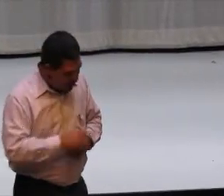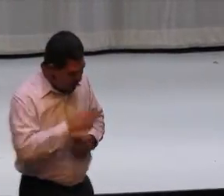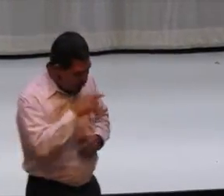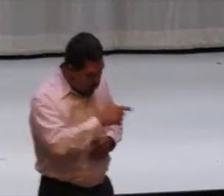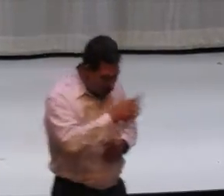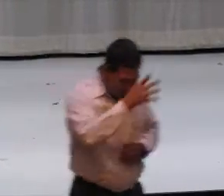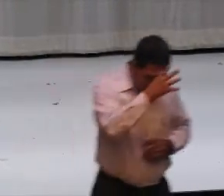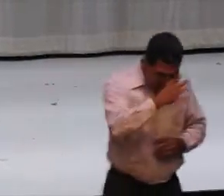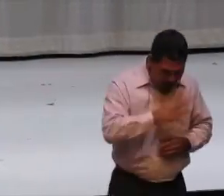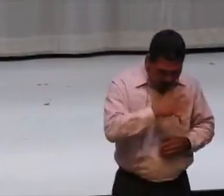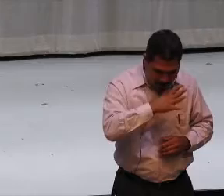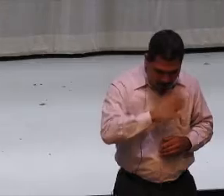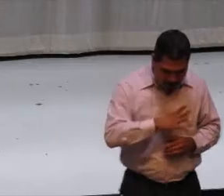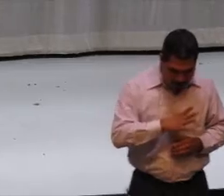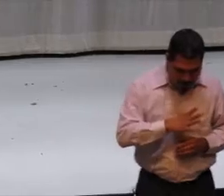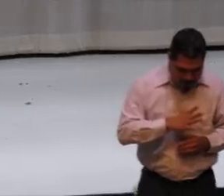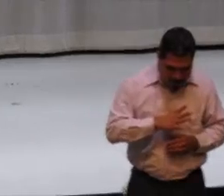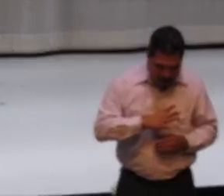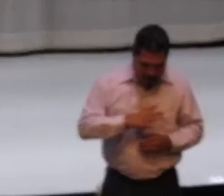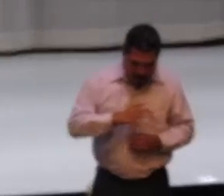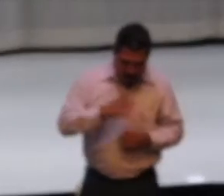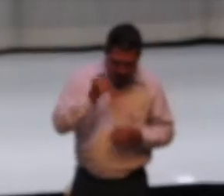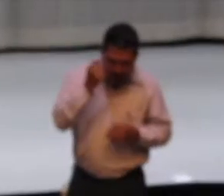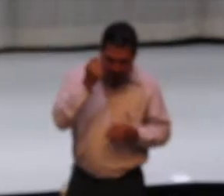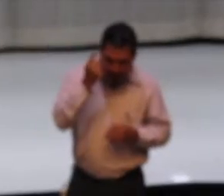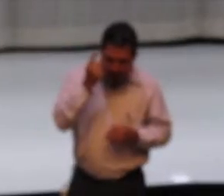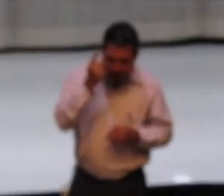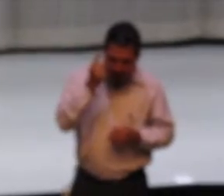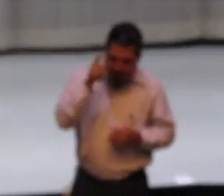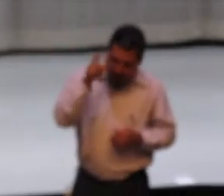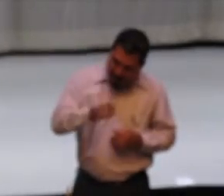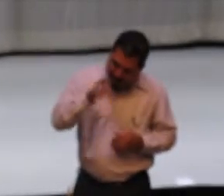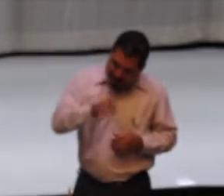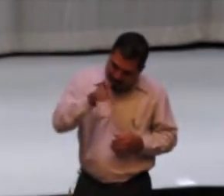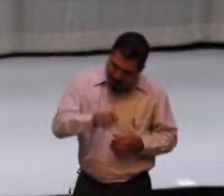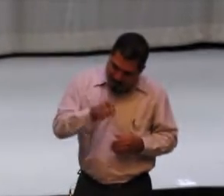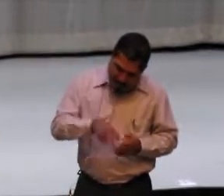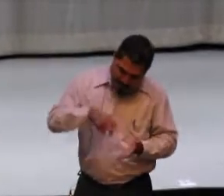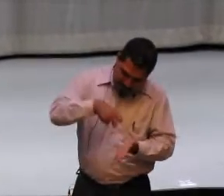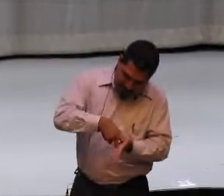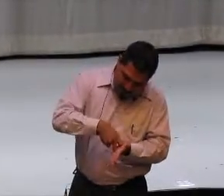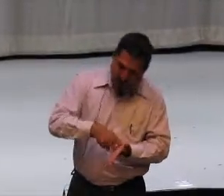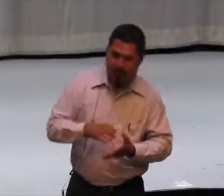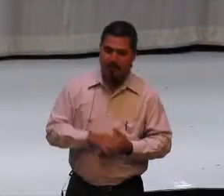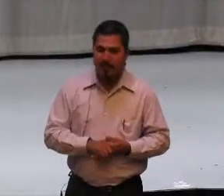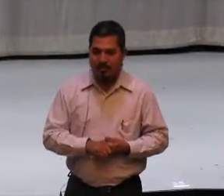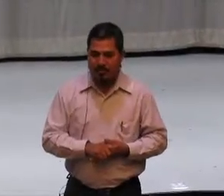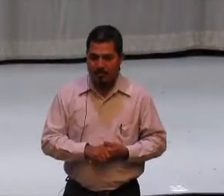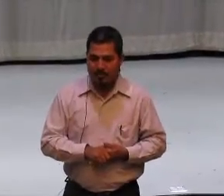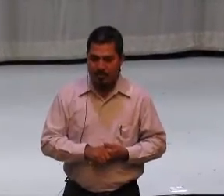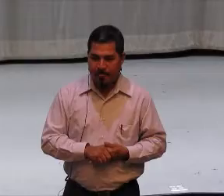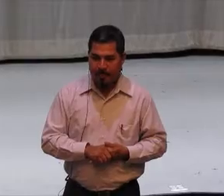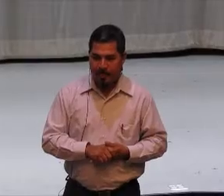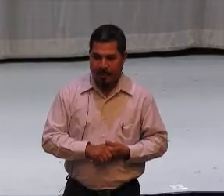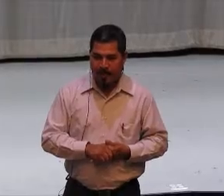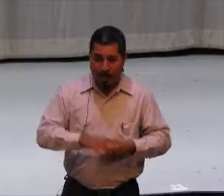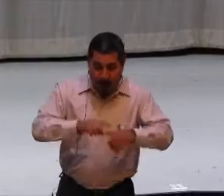Porque un hombre o una mujer ha entendido la necesidad del arrepentimiento.